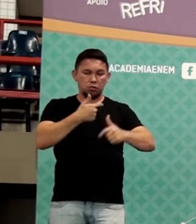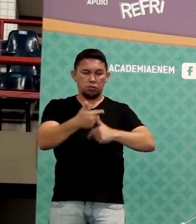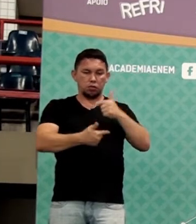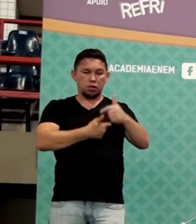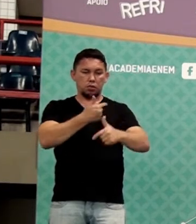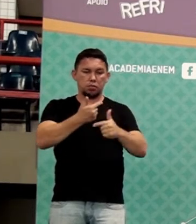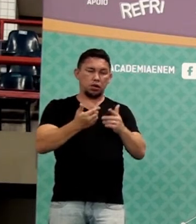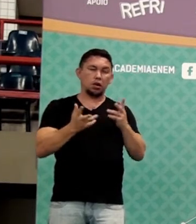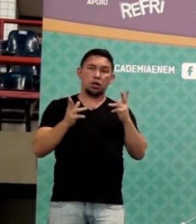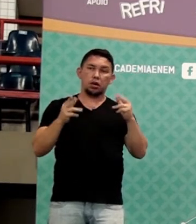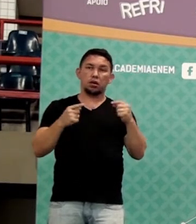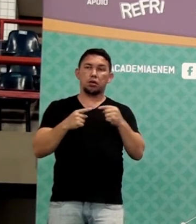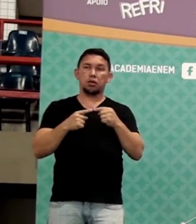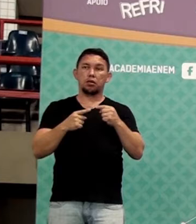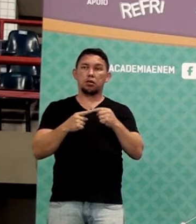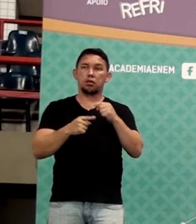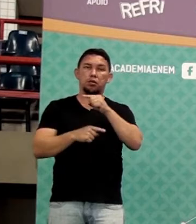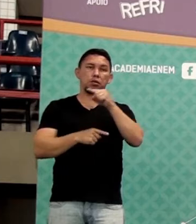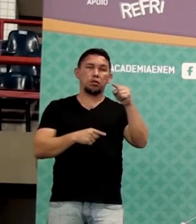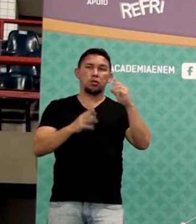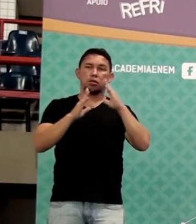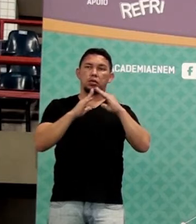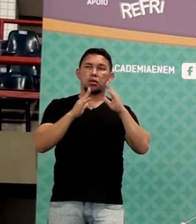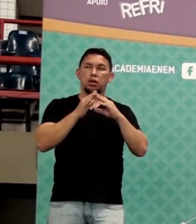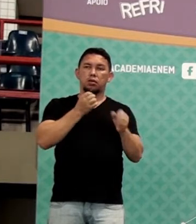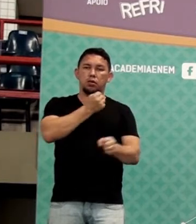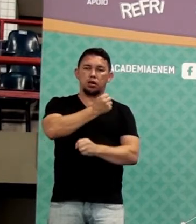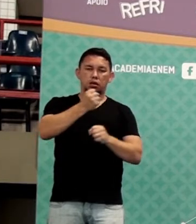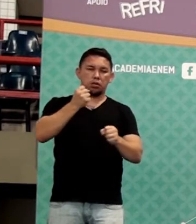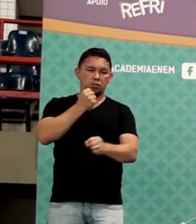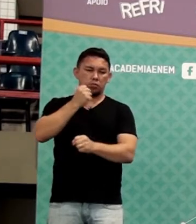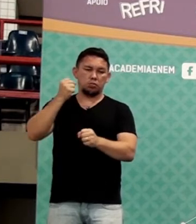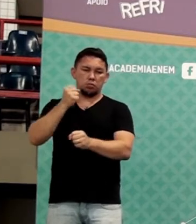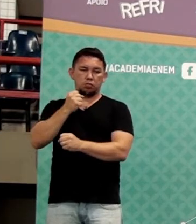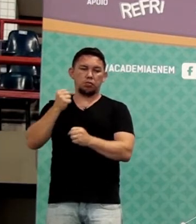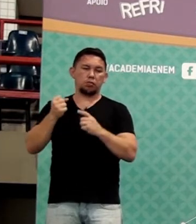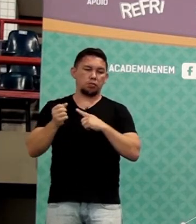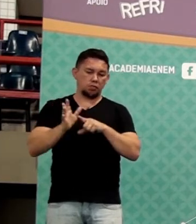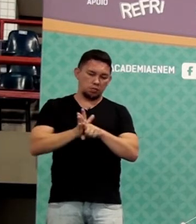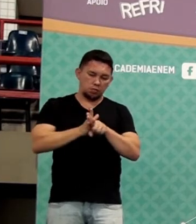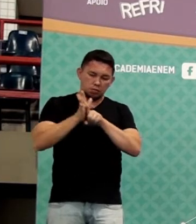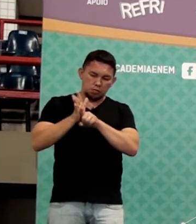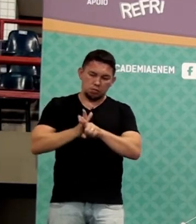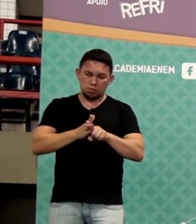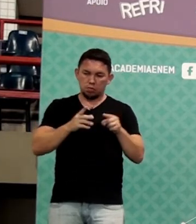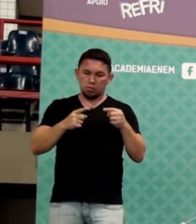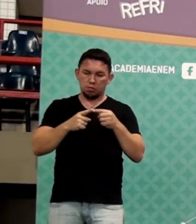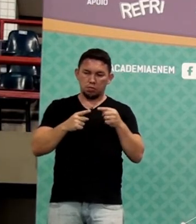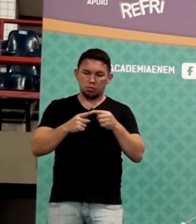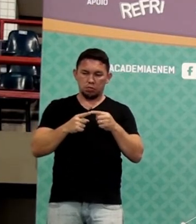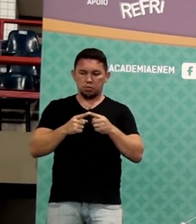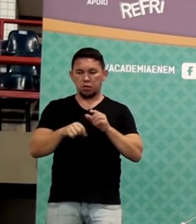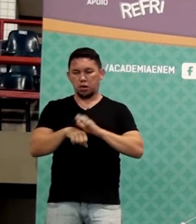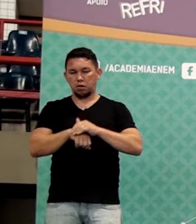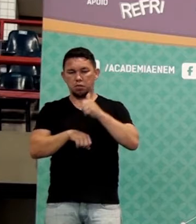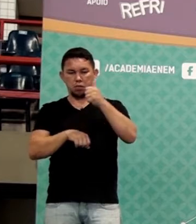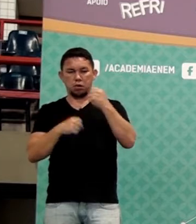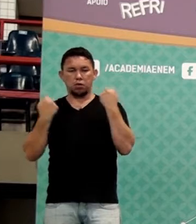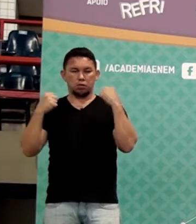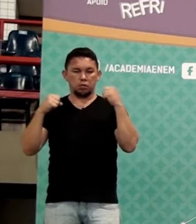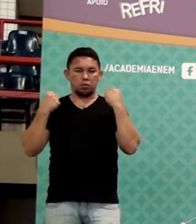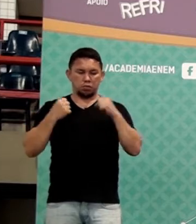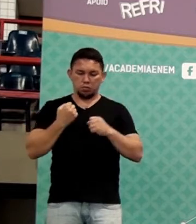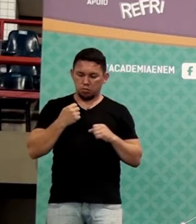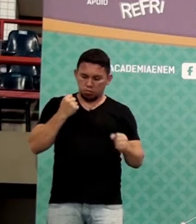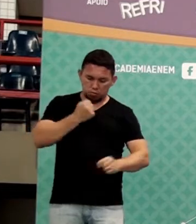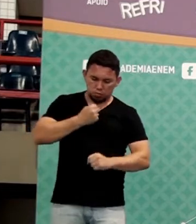hoje uma pessoa que trabalha com serviços domésticos. Existem pesquisas que dizem que é melhor do que uma academia. Você perde não